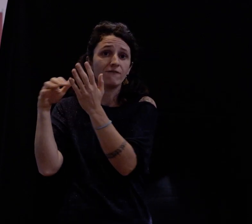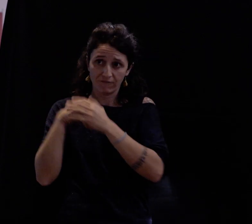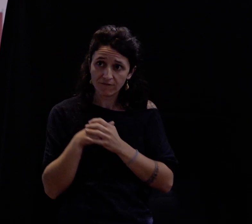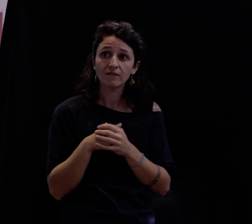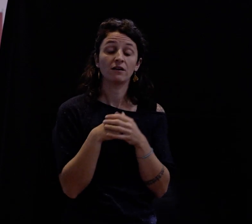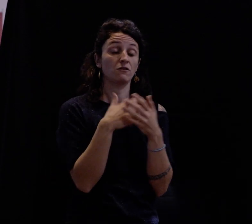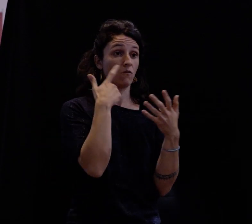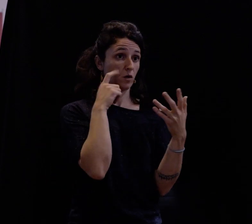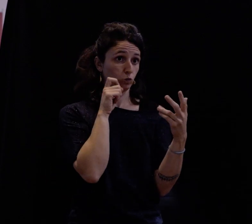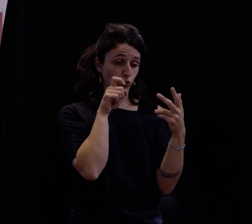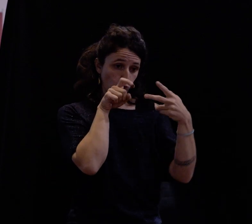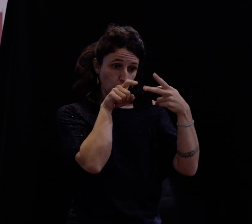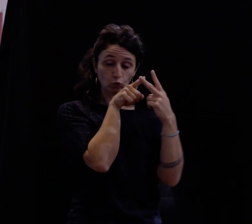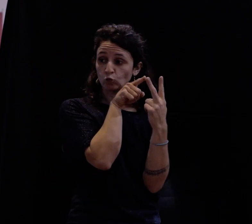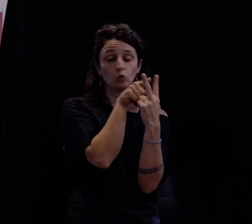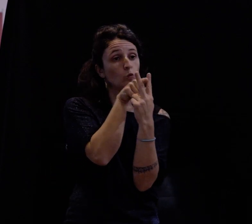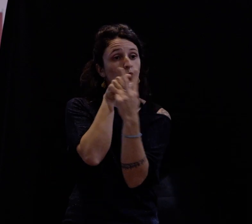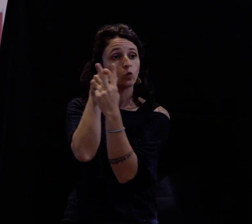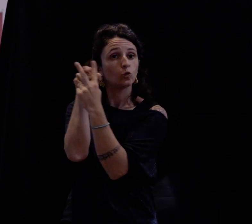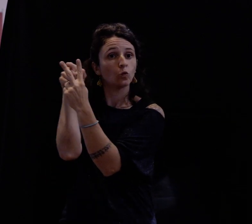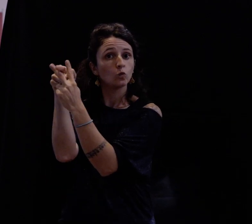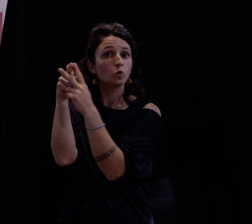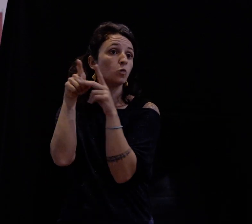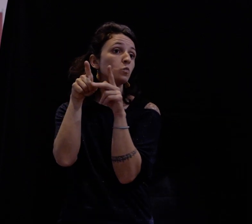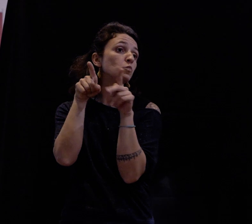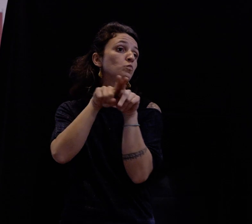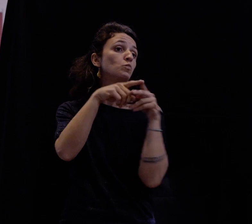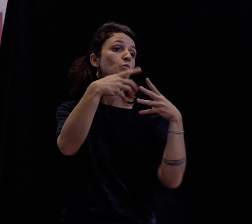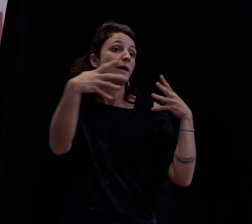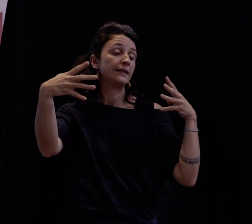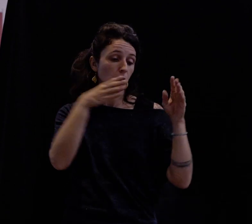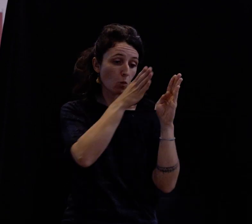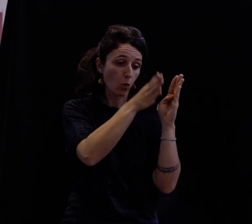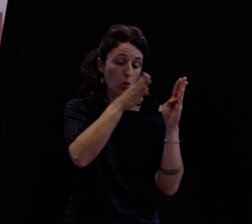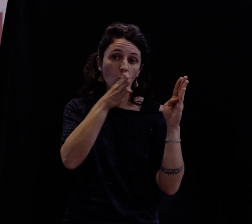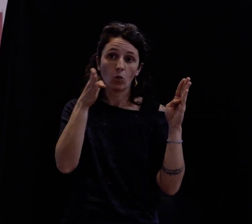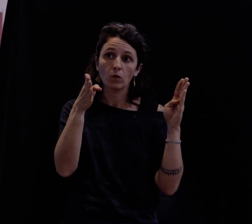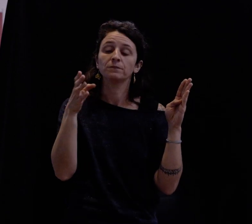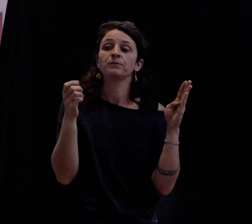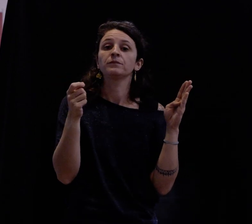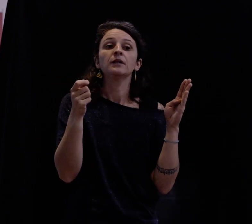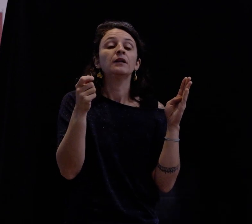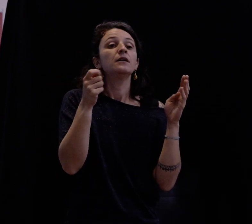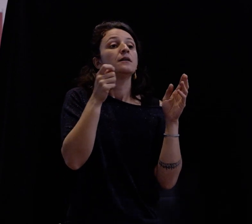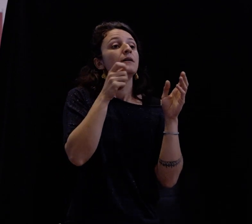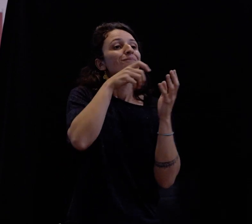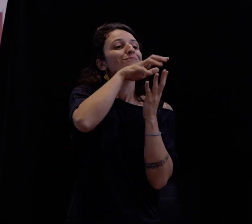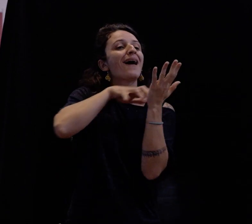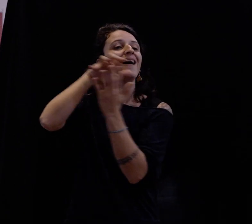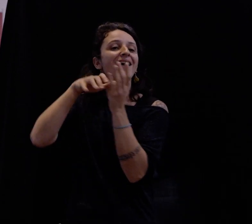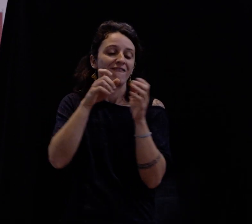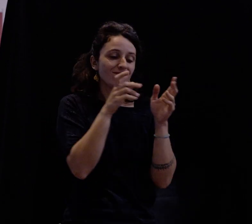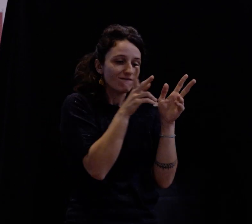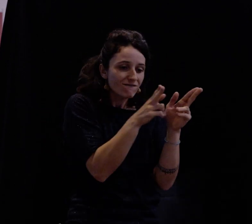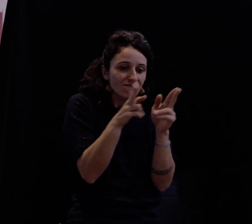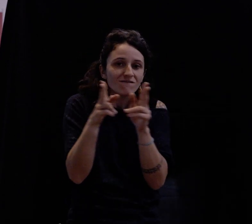En fait, il y a un peu comme des petites notes entre les paragraphes. Les paragraphes, c'est ce qu'on appelle des exons. Donc peut-être que sur